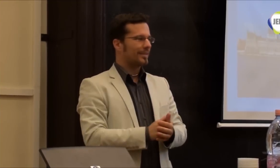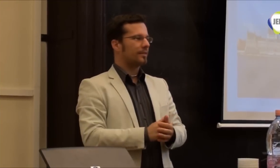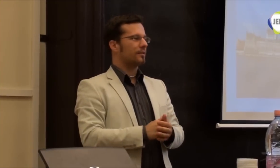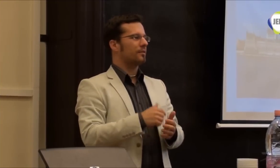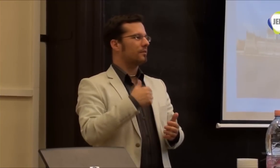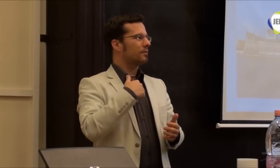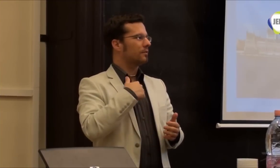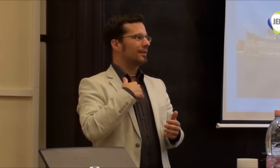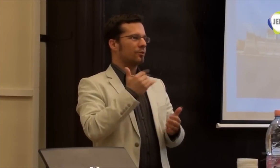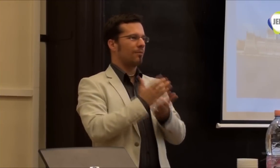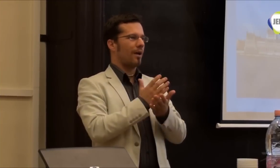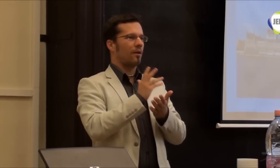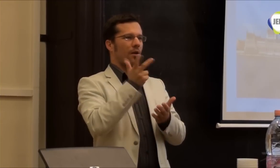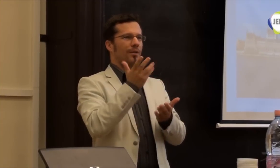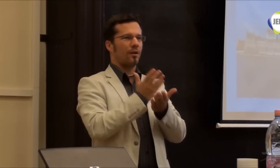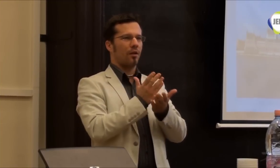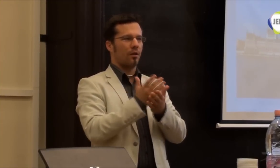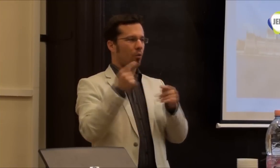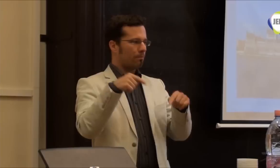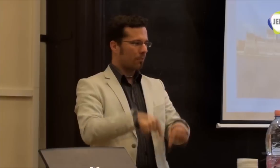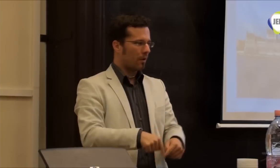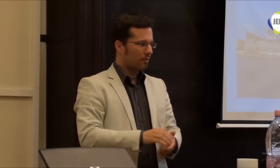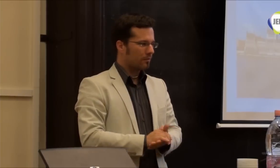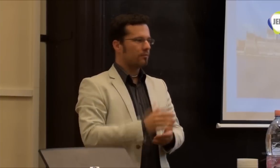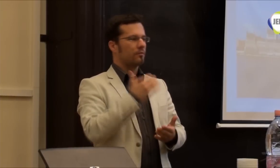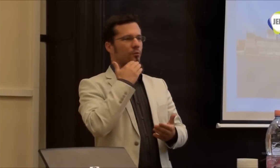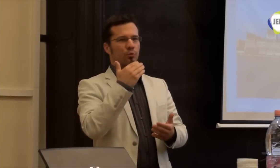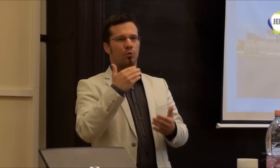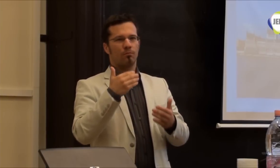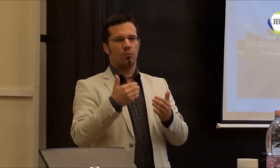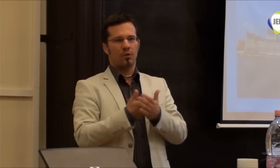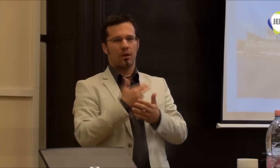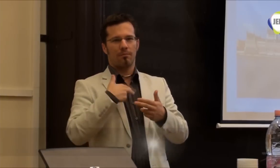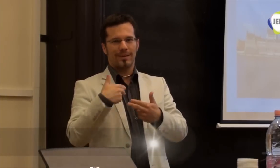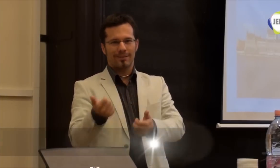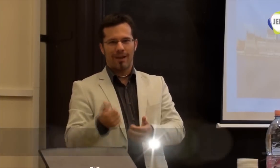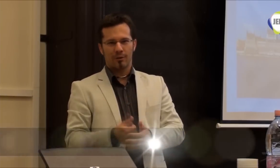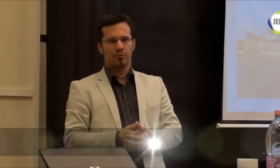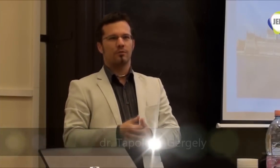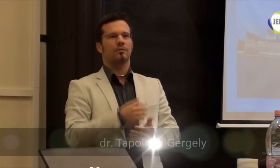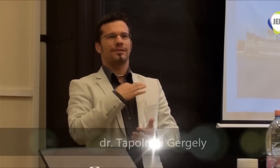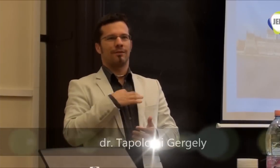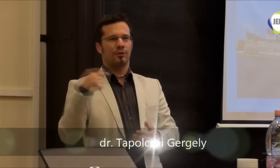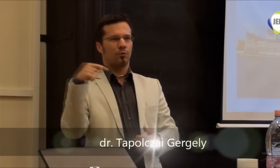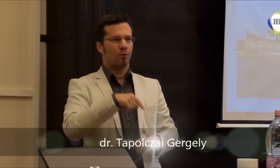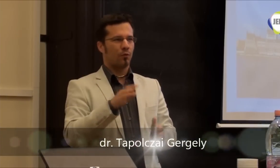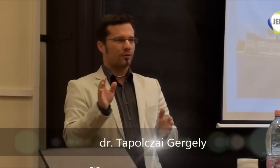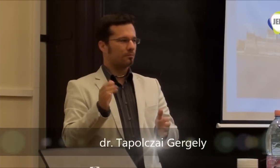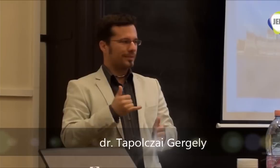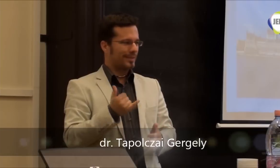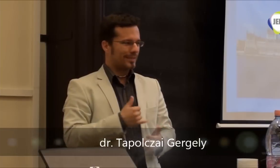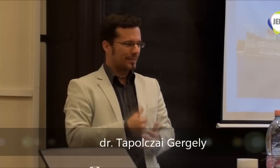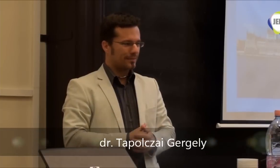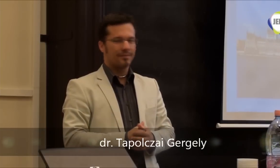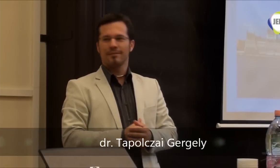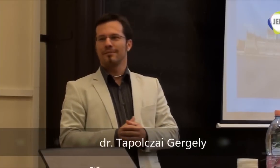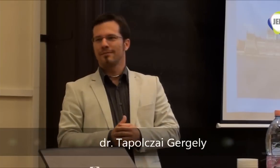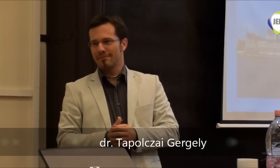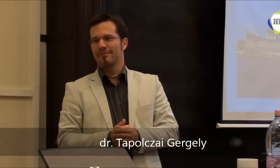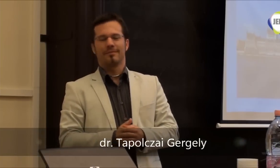Szeretnék köszönteni mindenkit. Én is már harmadik alkalommal veszek részt az eseményen, és köszönöm az újpoli meghívást, mindig szívesen